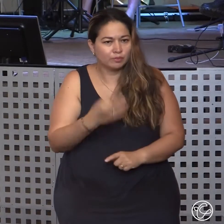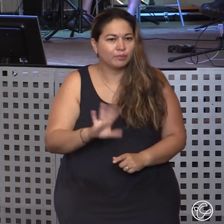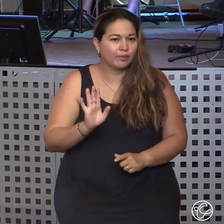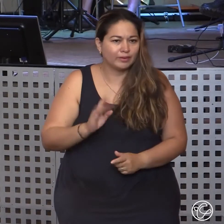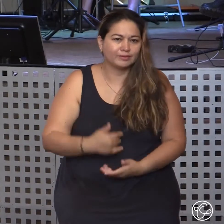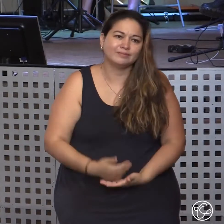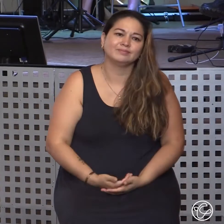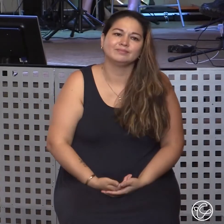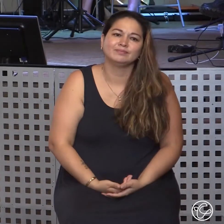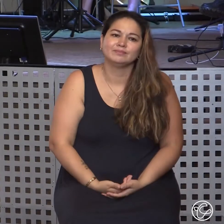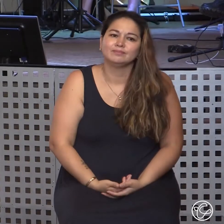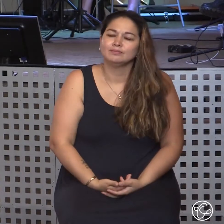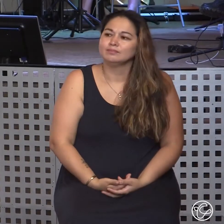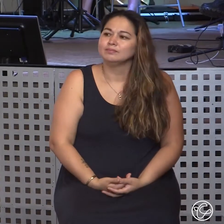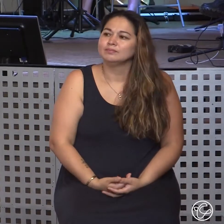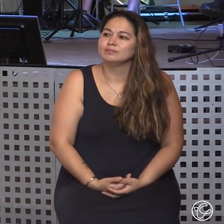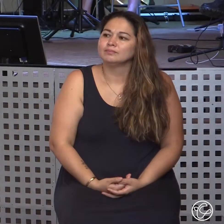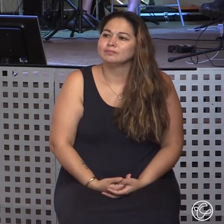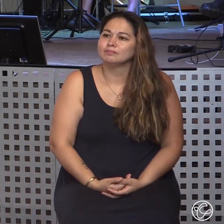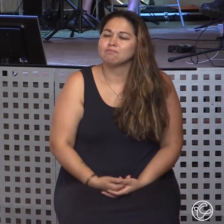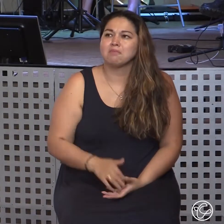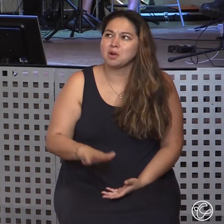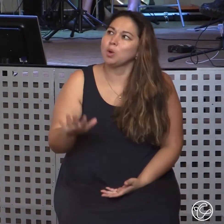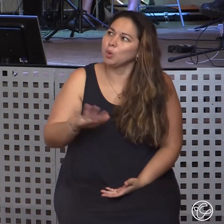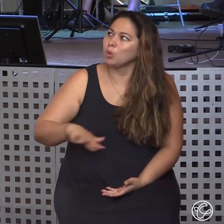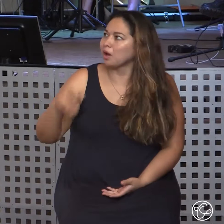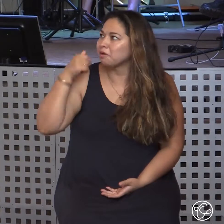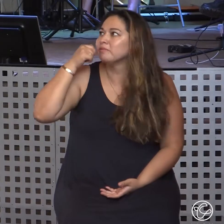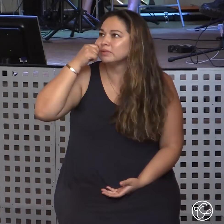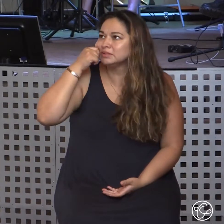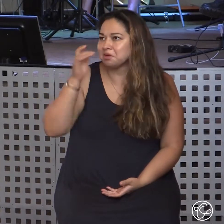raro. Pero espacio físico tenemos. Ahora,